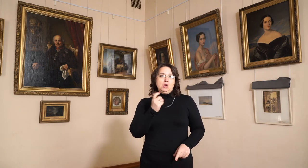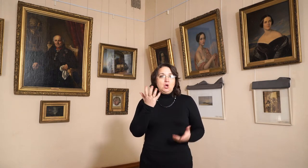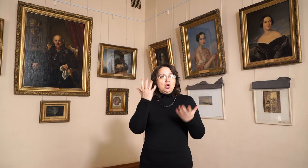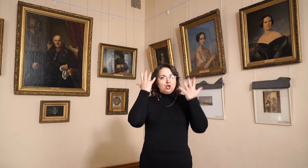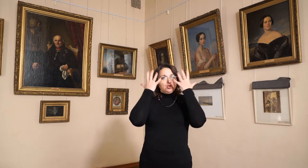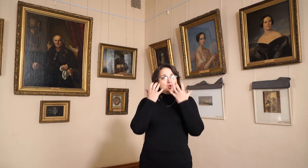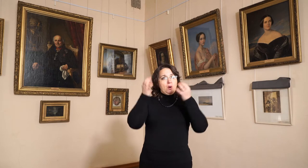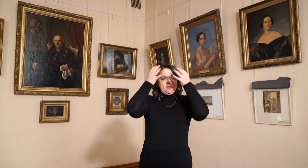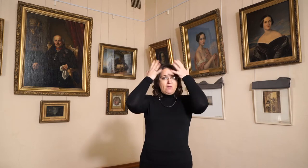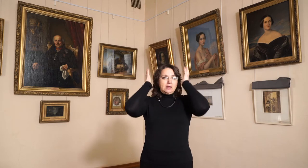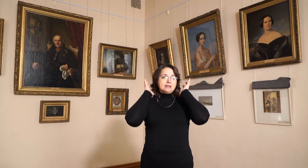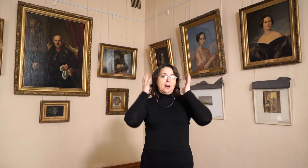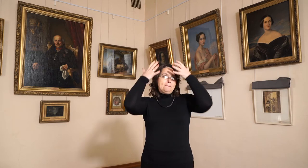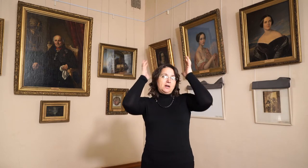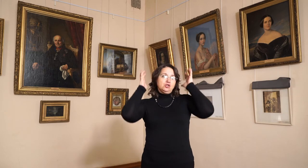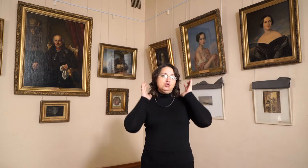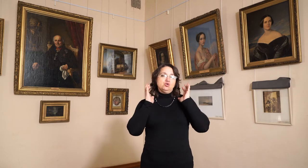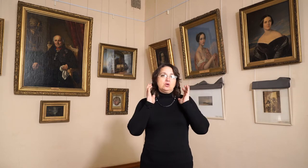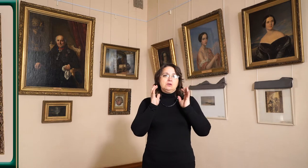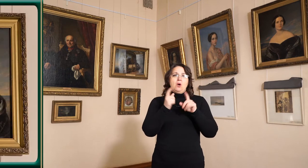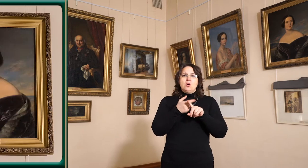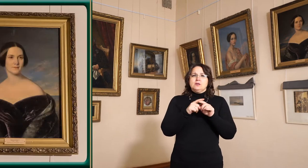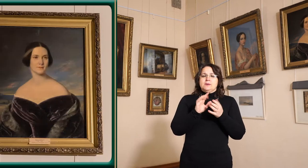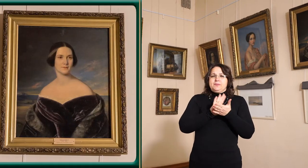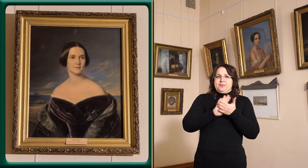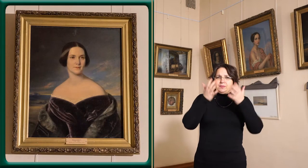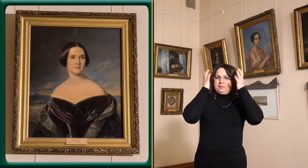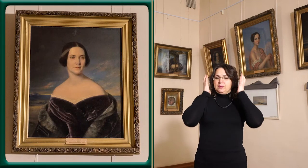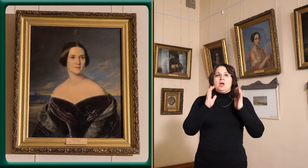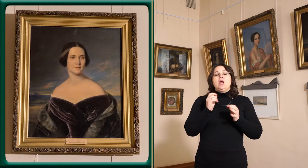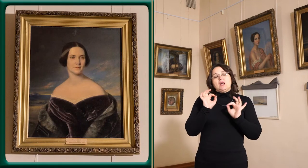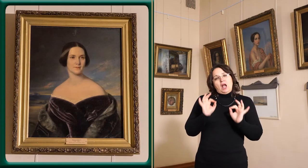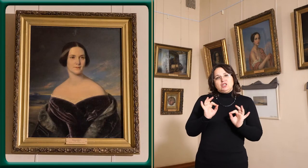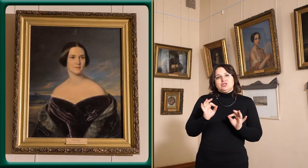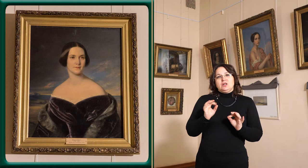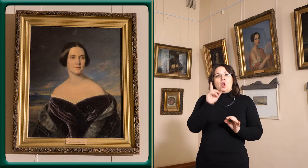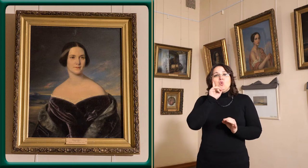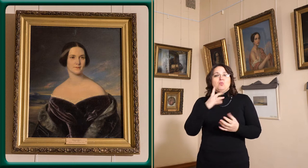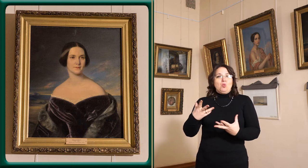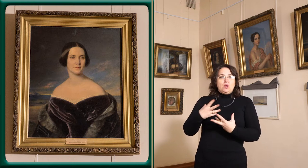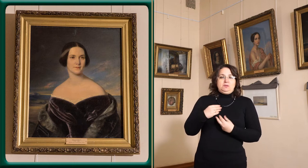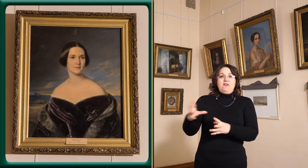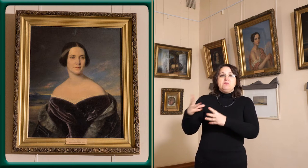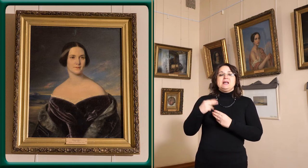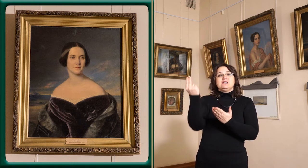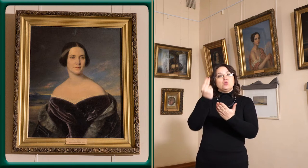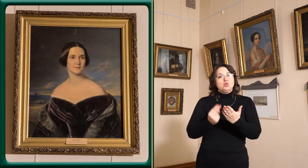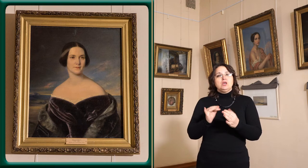с темными волосами, прически волосок к волоску, то, конечно же, любуемся вместе с художниками. И